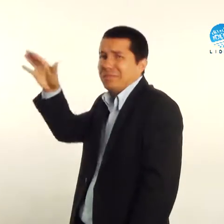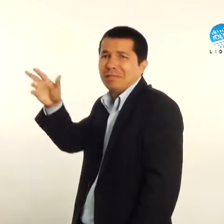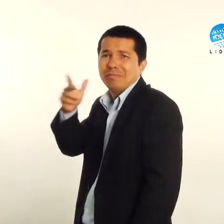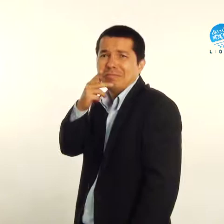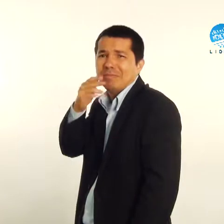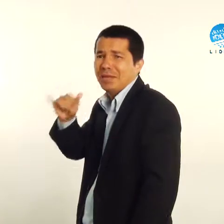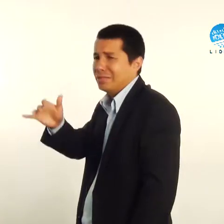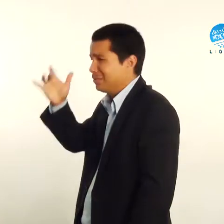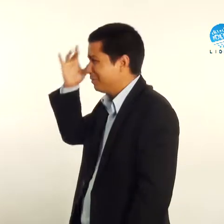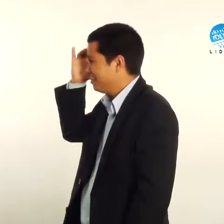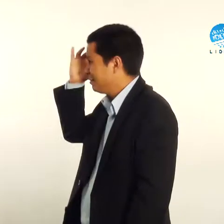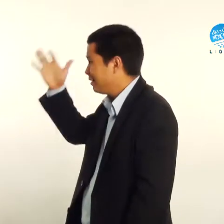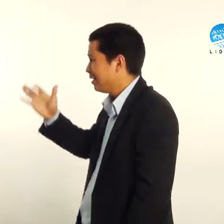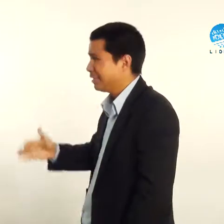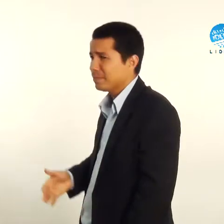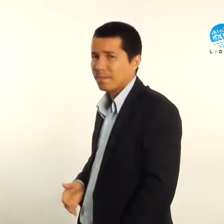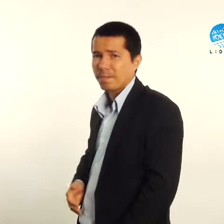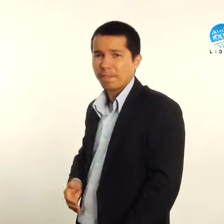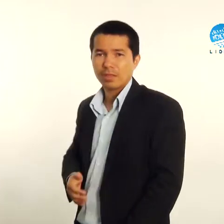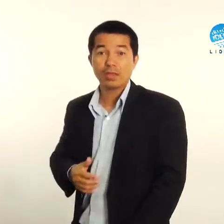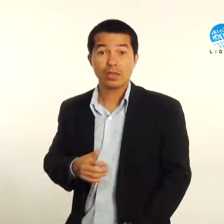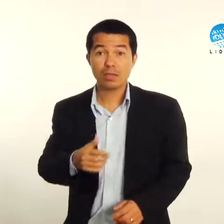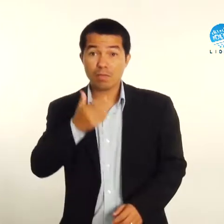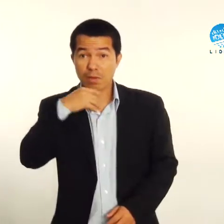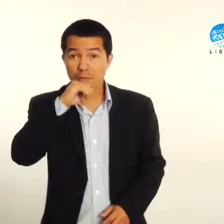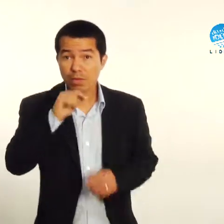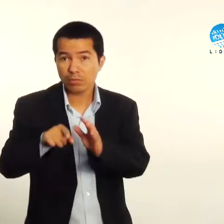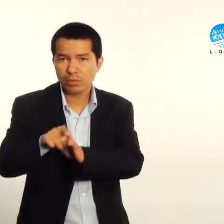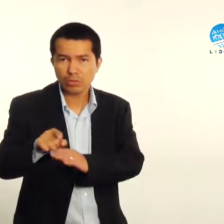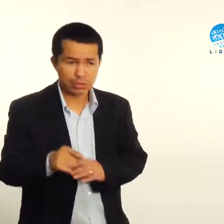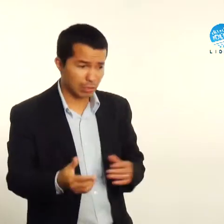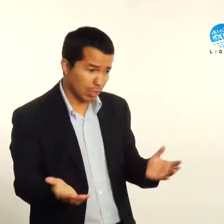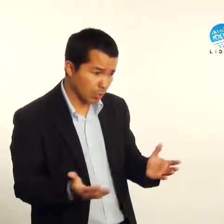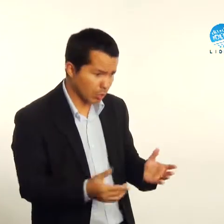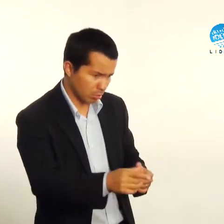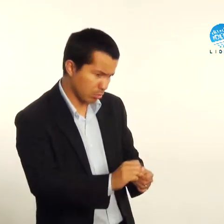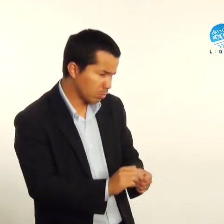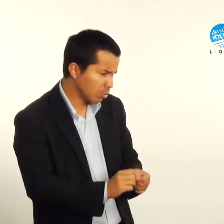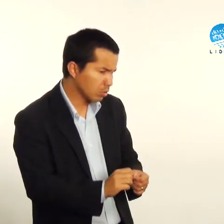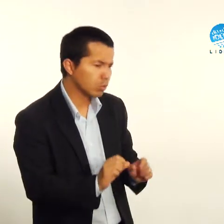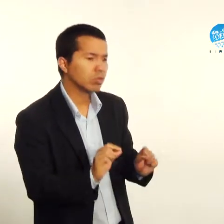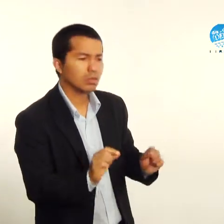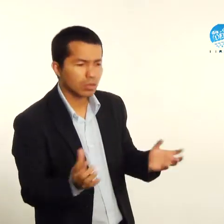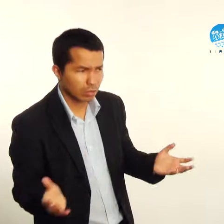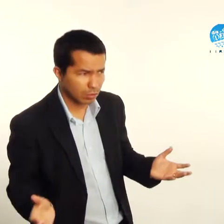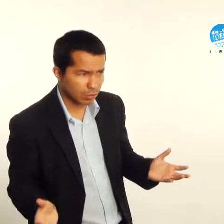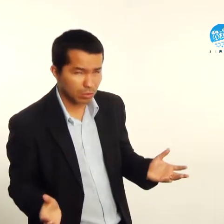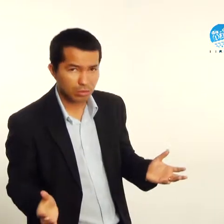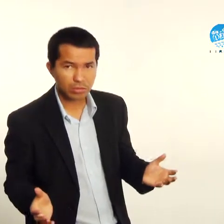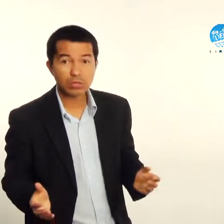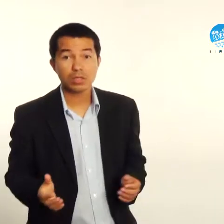pai. Então, filho, e agora, o que você vai fazer? Eu falei, não sei, pai, vou fazer o quê? Eu baixei,